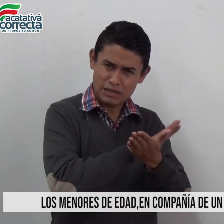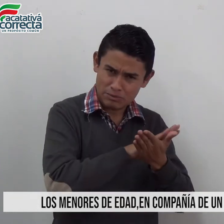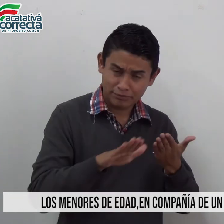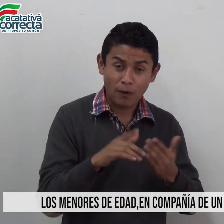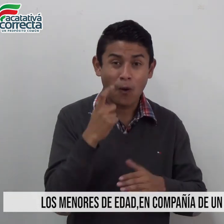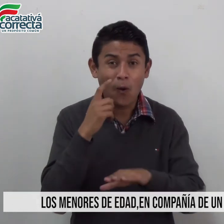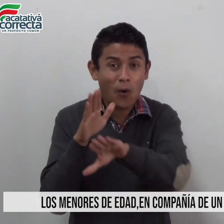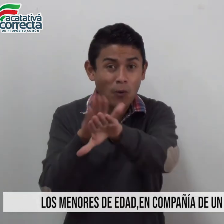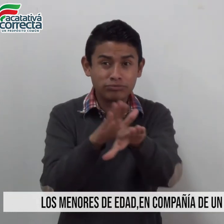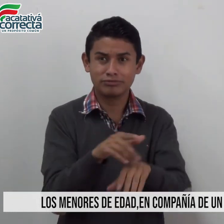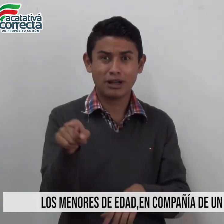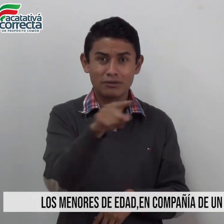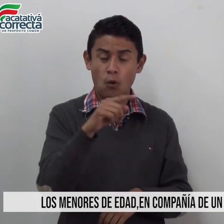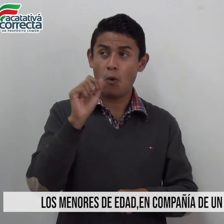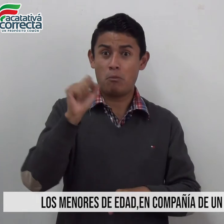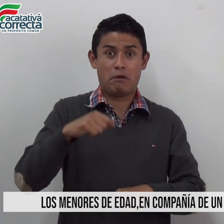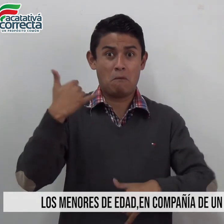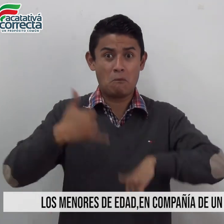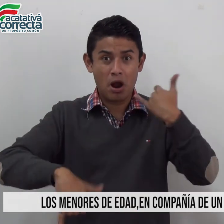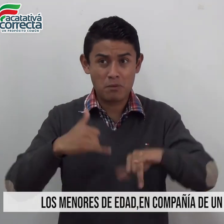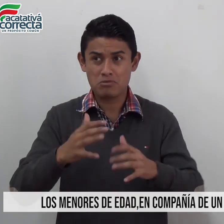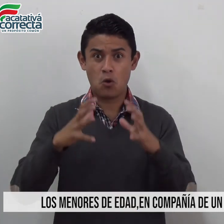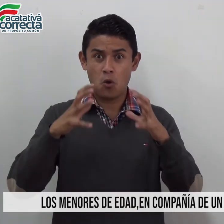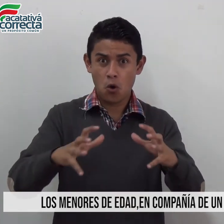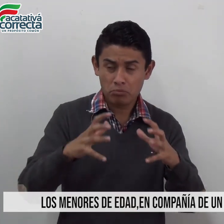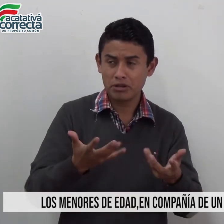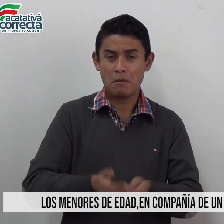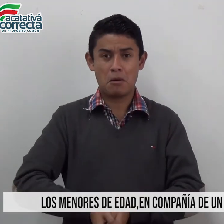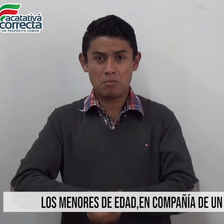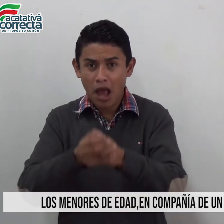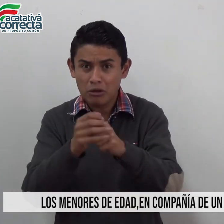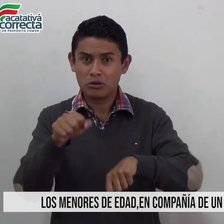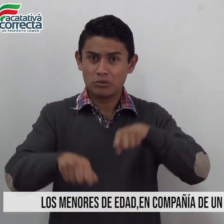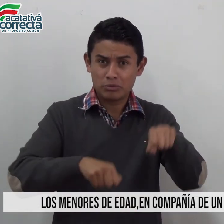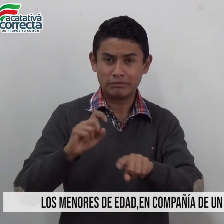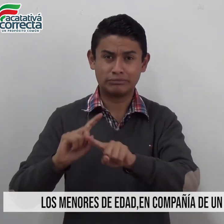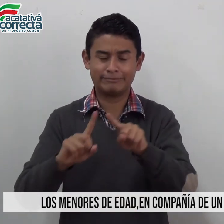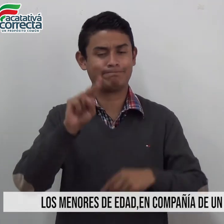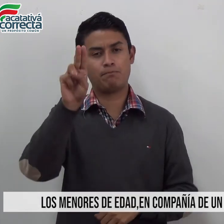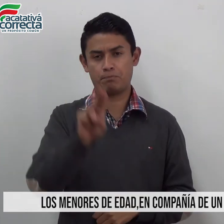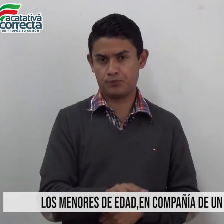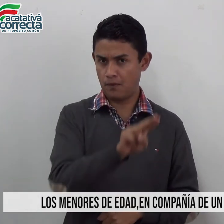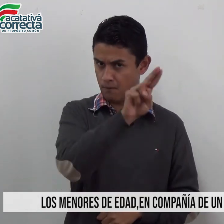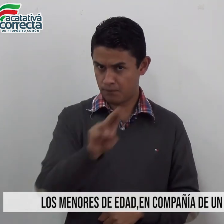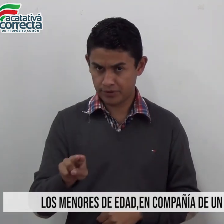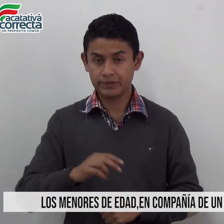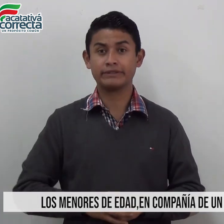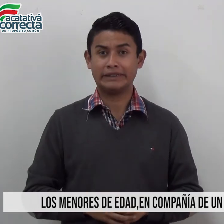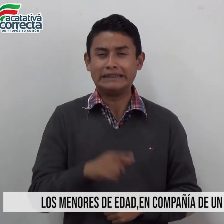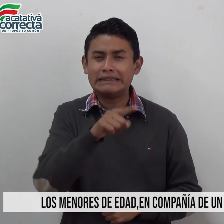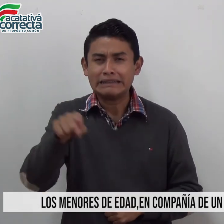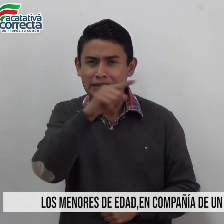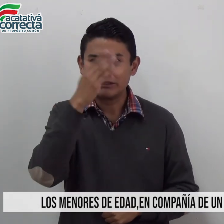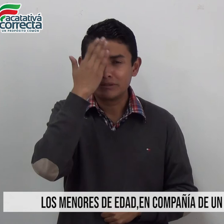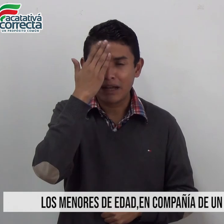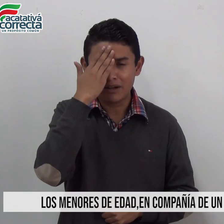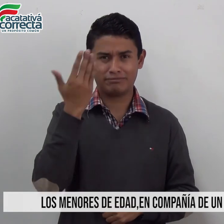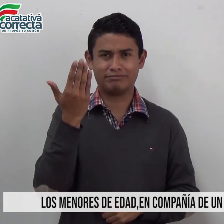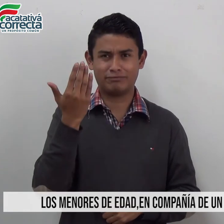pueden salir, descansan y vuelven a casa usando tapabocas y guantes. Está prohibido el uso de bicicletas, de